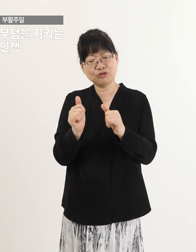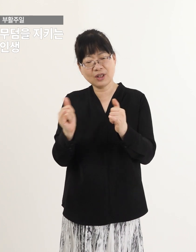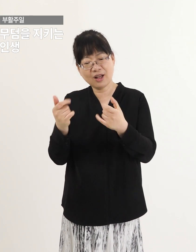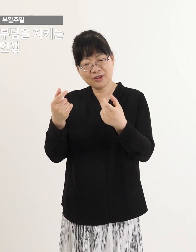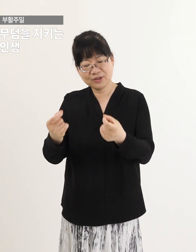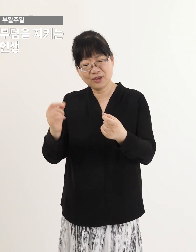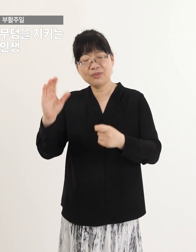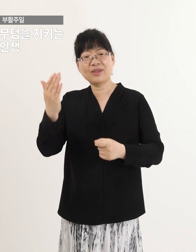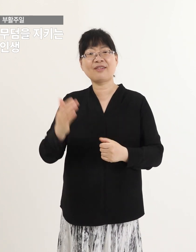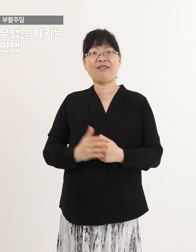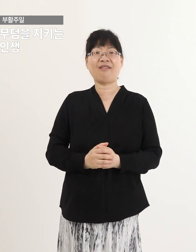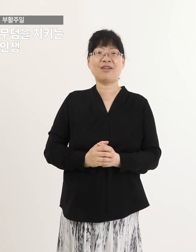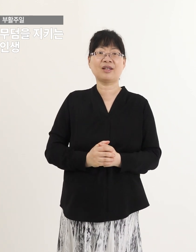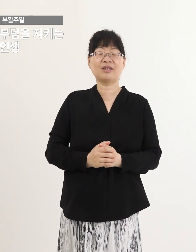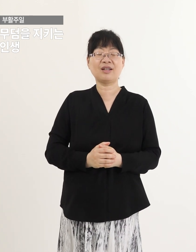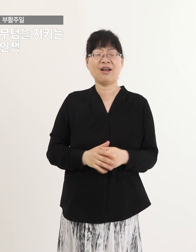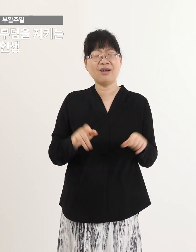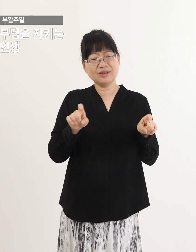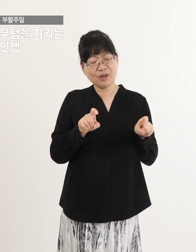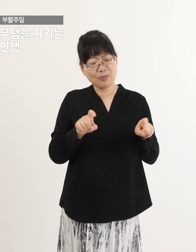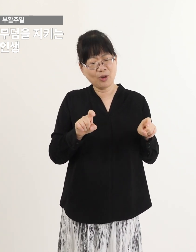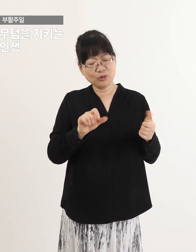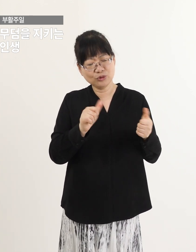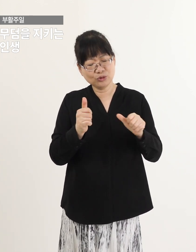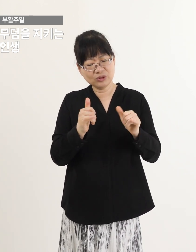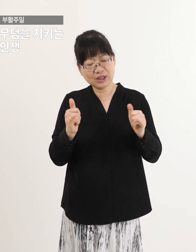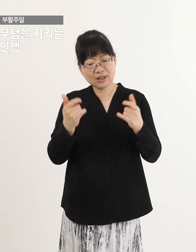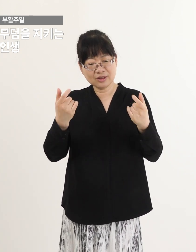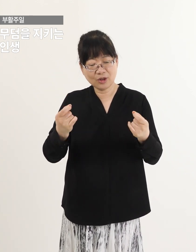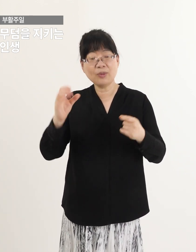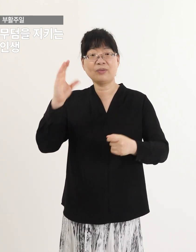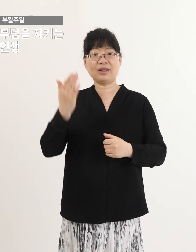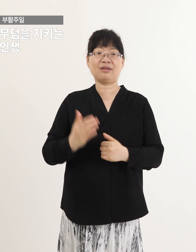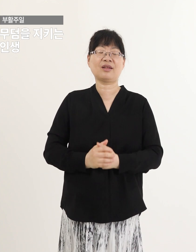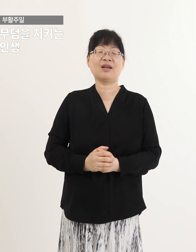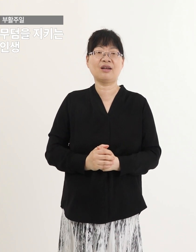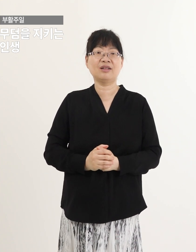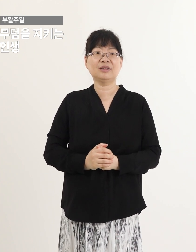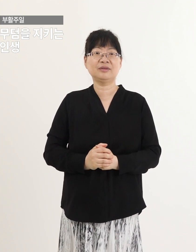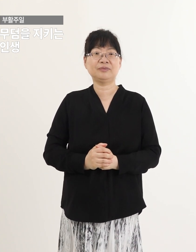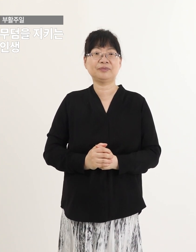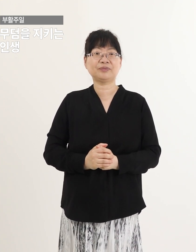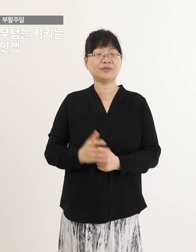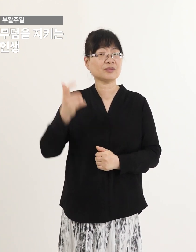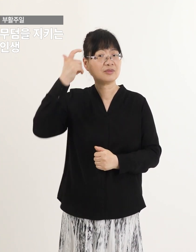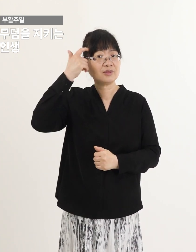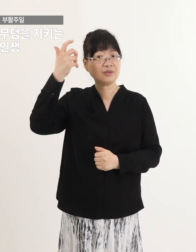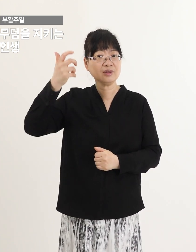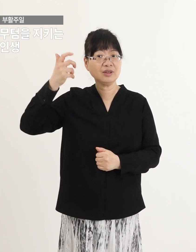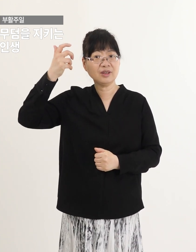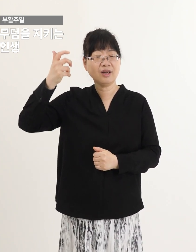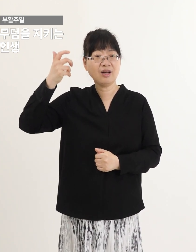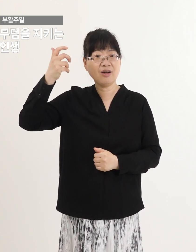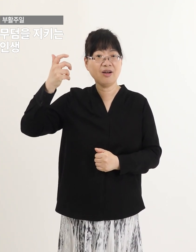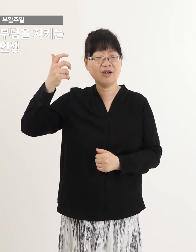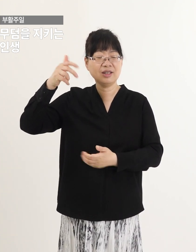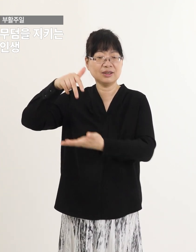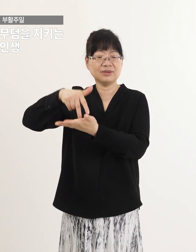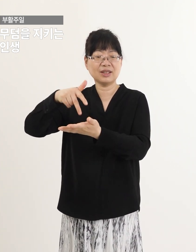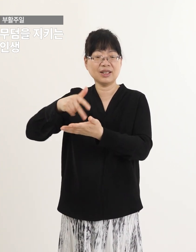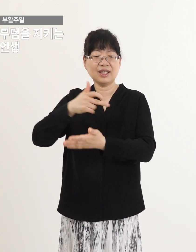됐다, 떨며 죽은 자 같이 되었더라. 그러니까 어떤 영적인